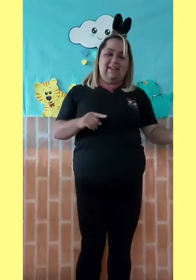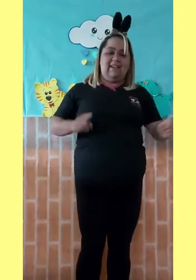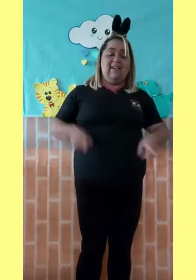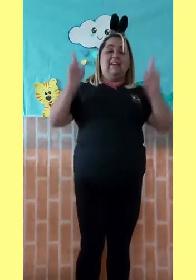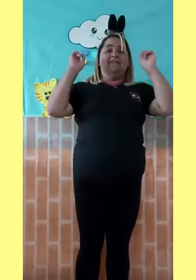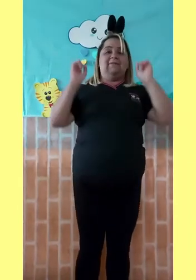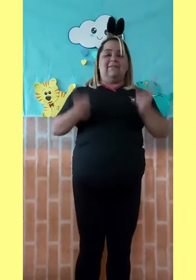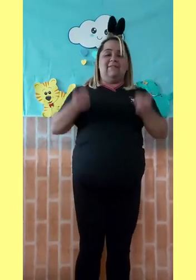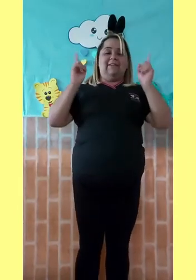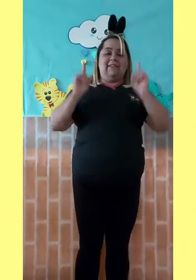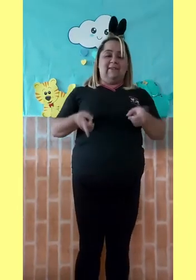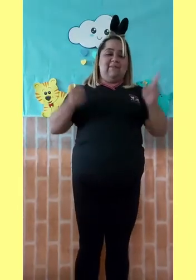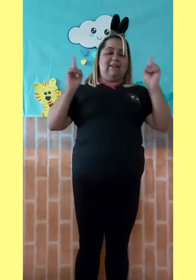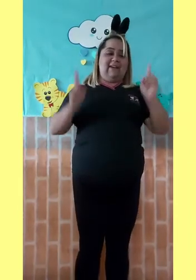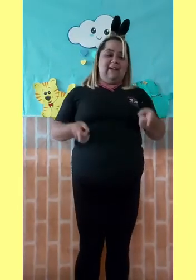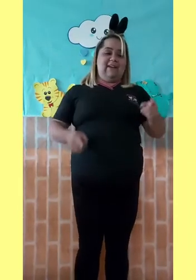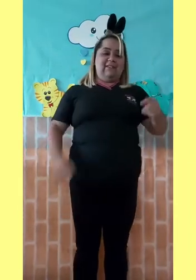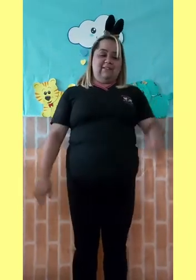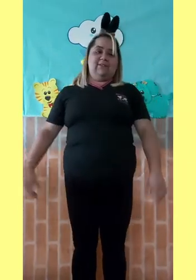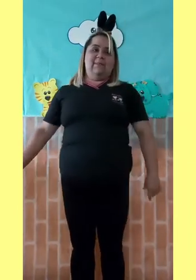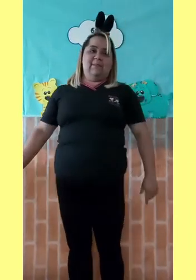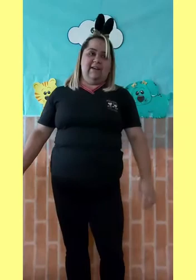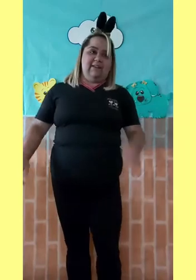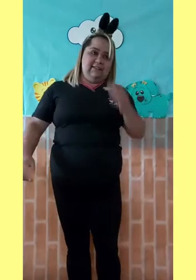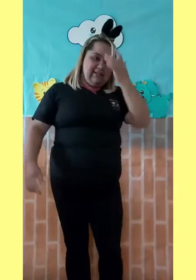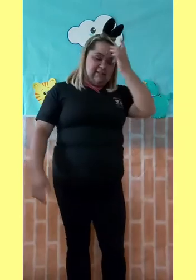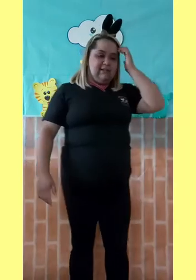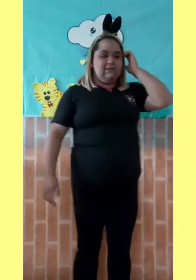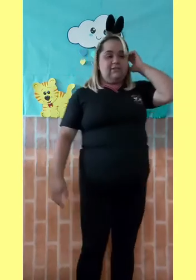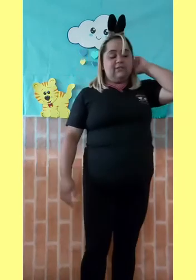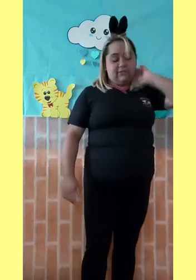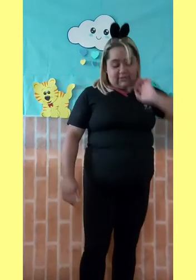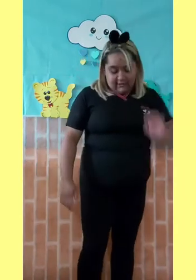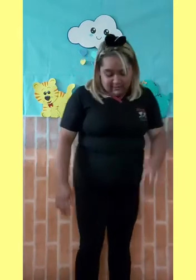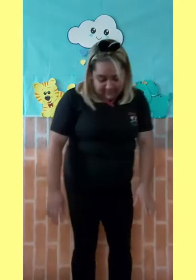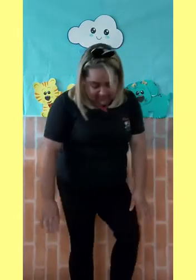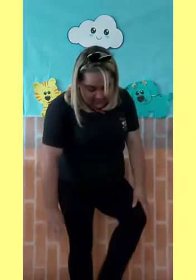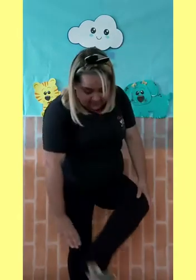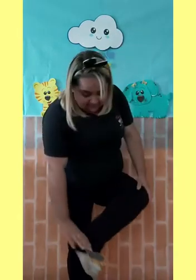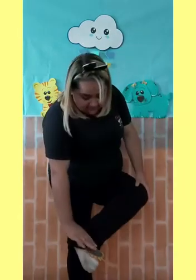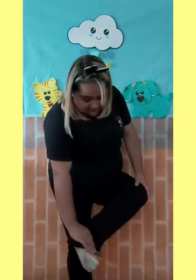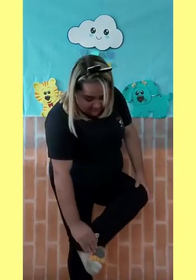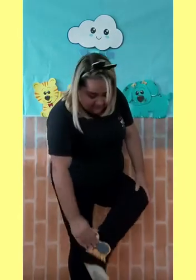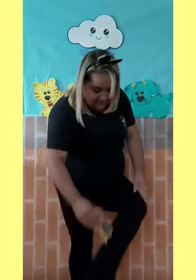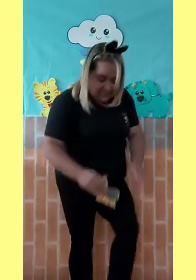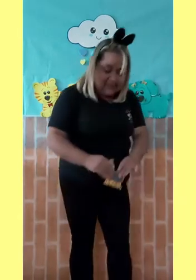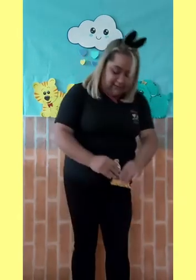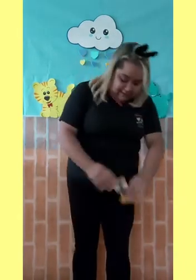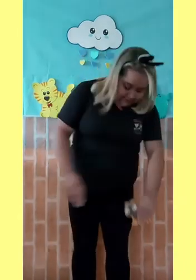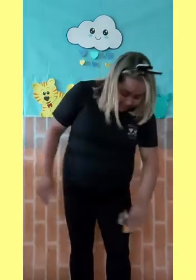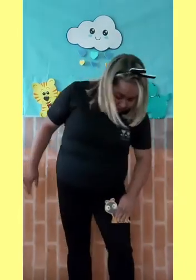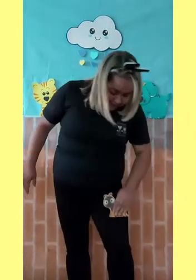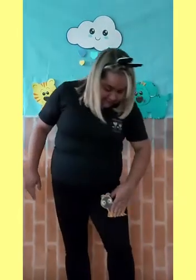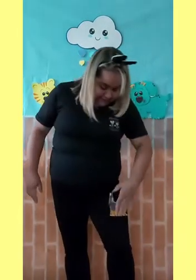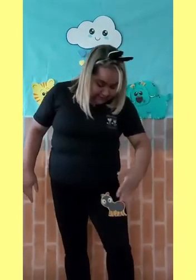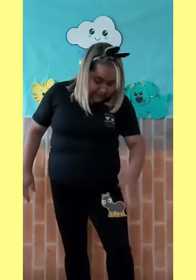Fui ao mercado comprar café, e a formiguinha subiu na minha